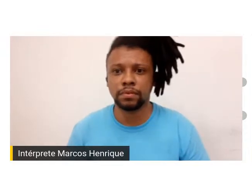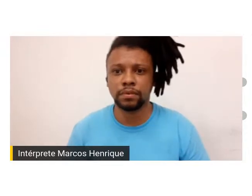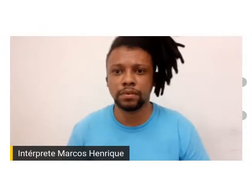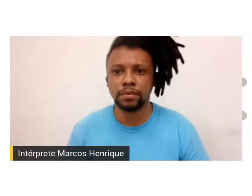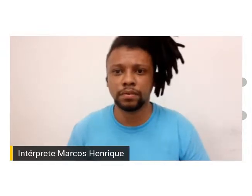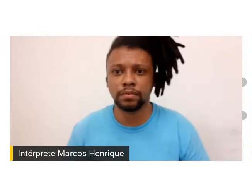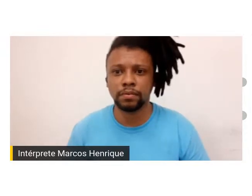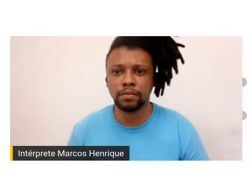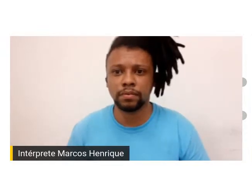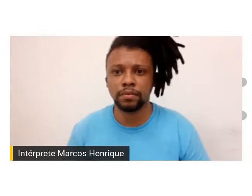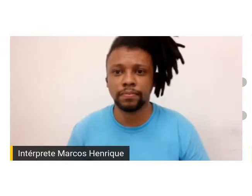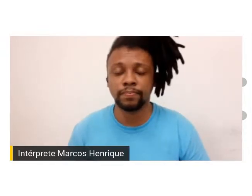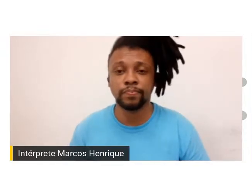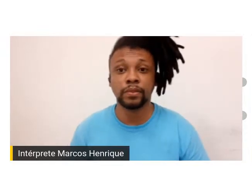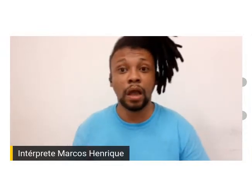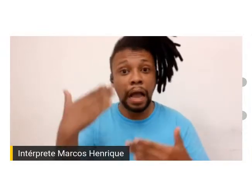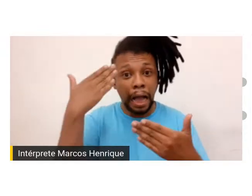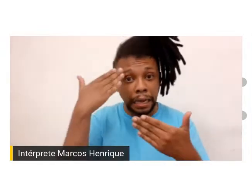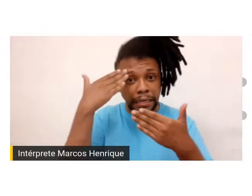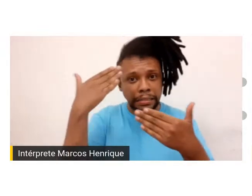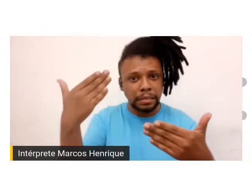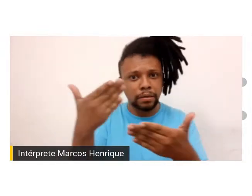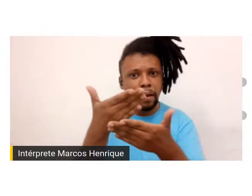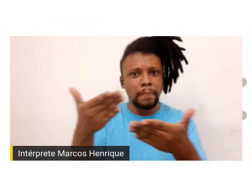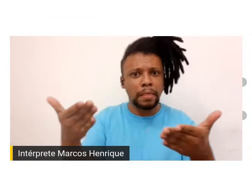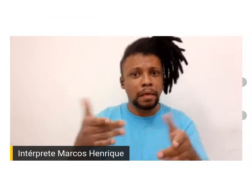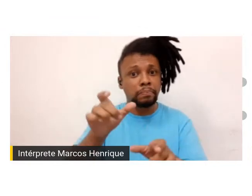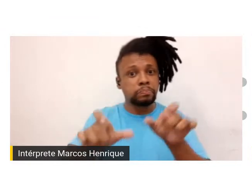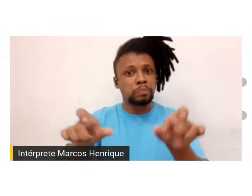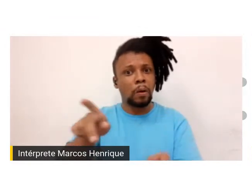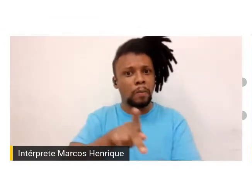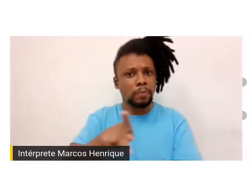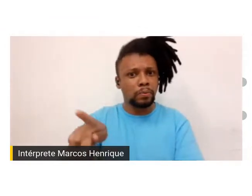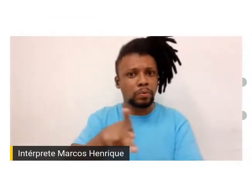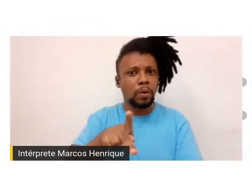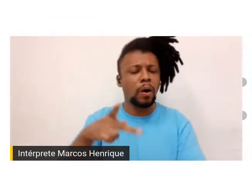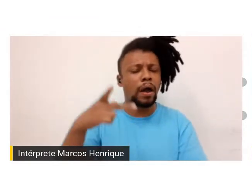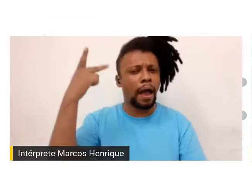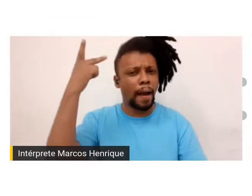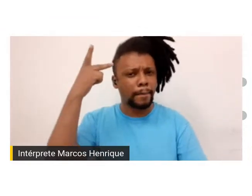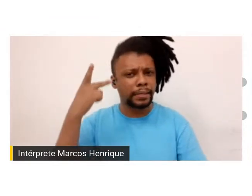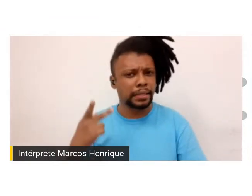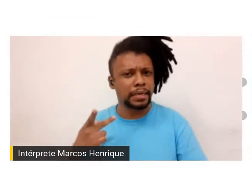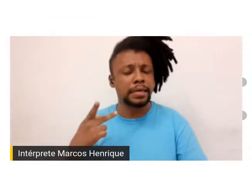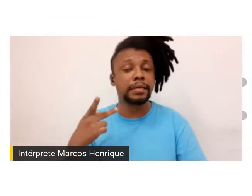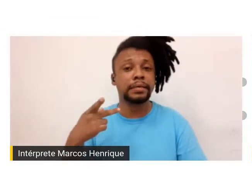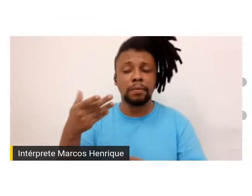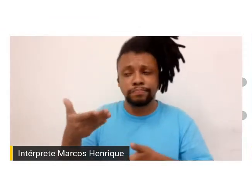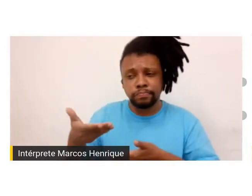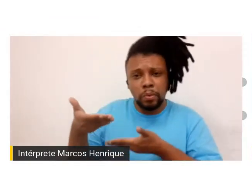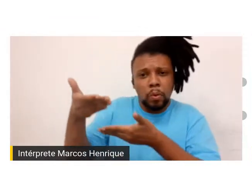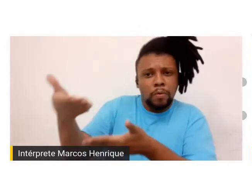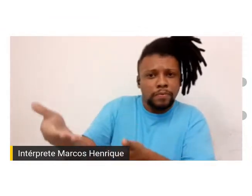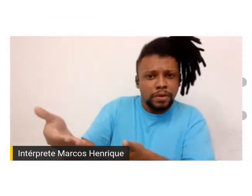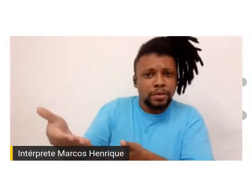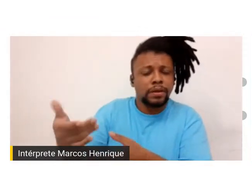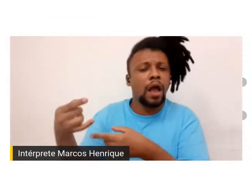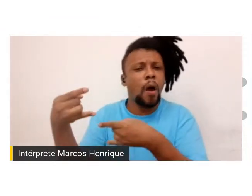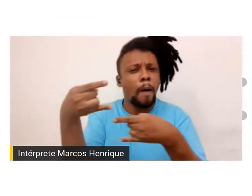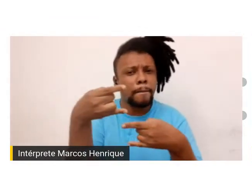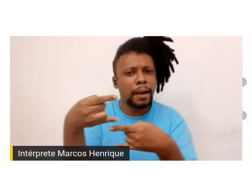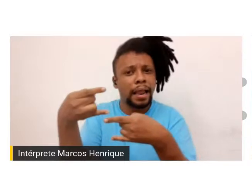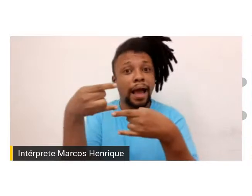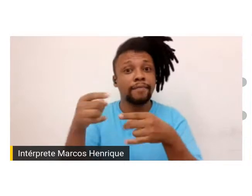não agradeço a presença de todos os professores agradeço a Patrícia pelo convite como é uma live sobre